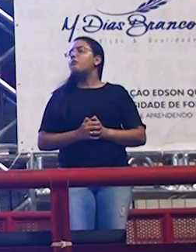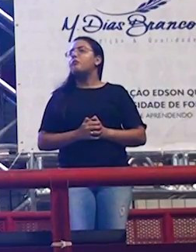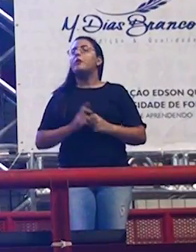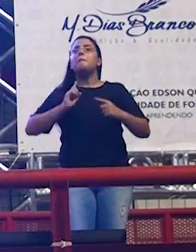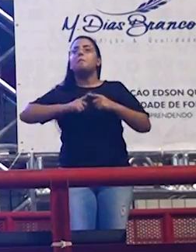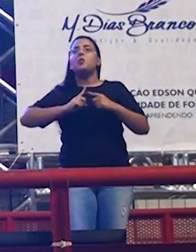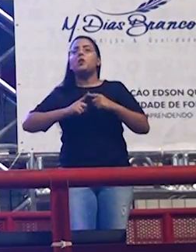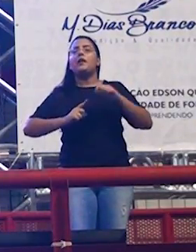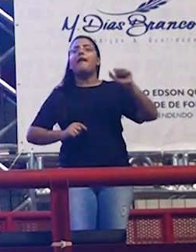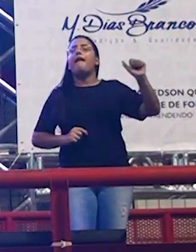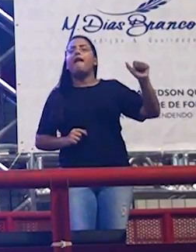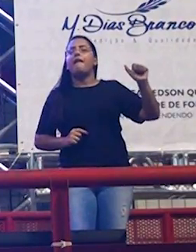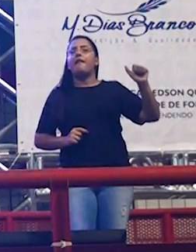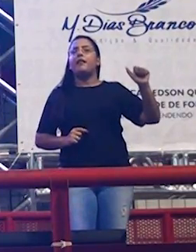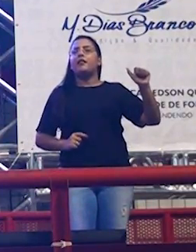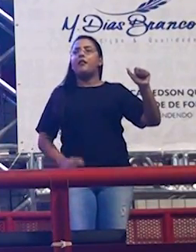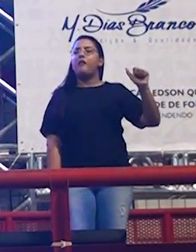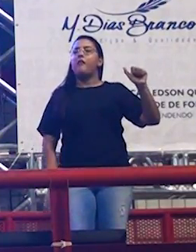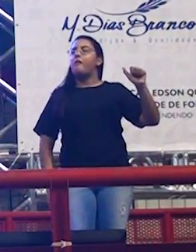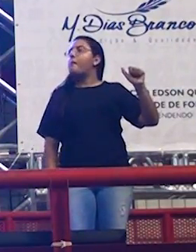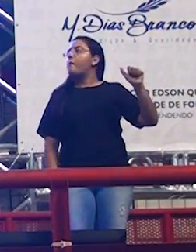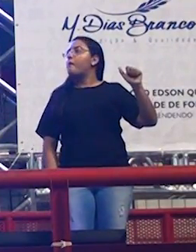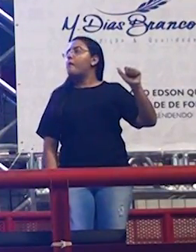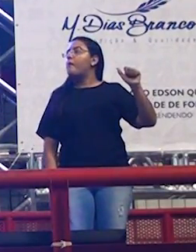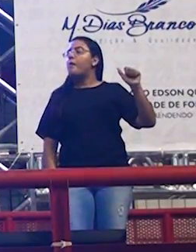Por que em A?